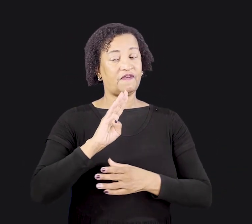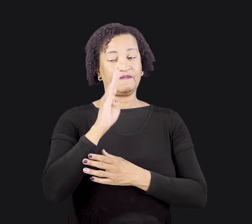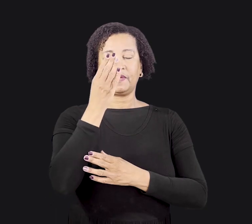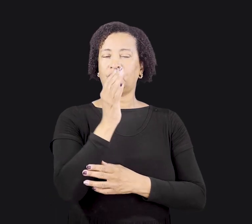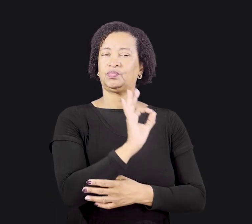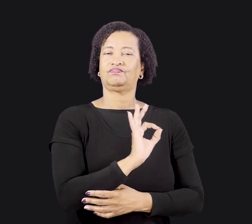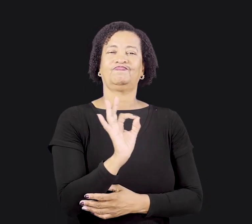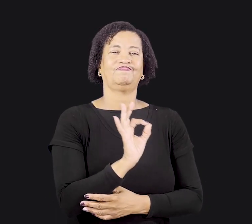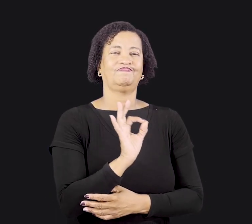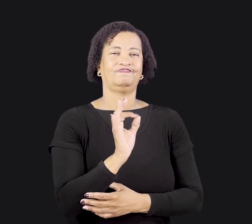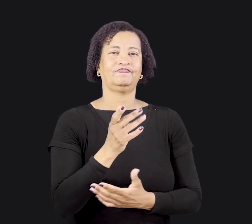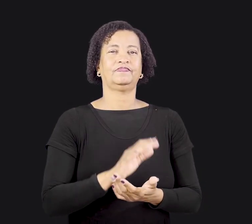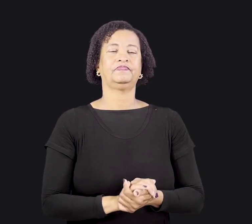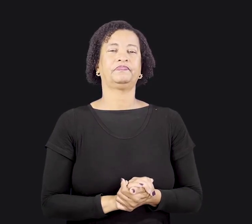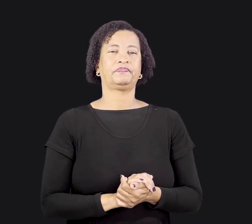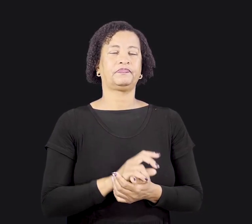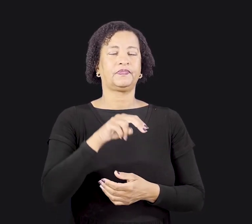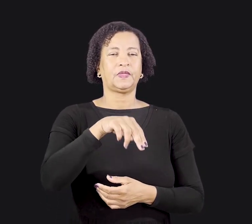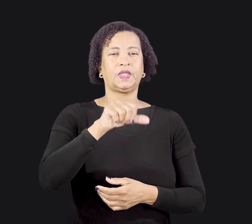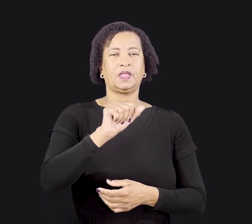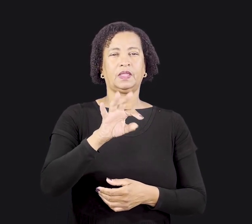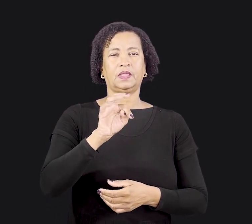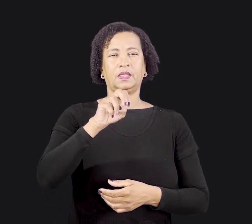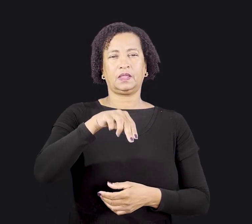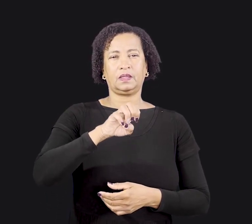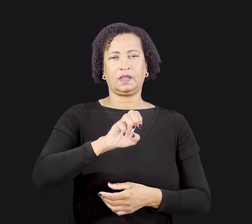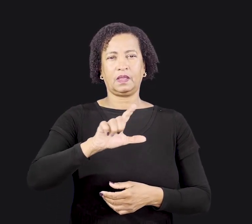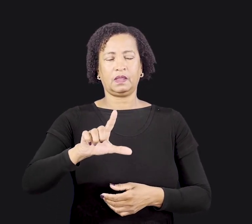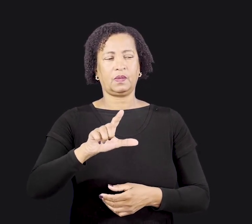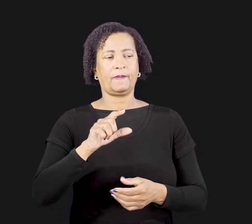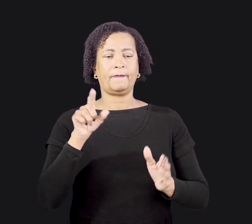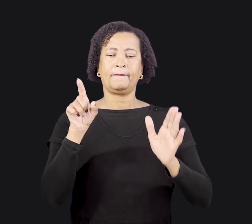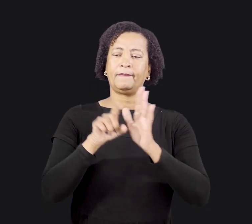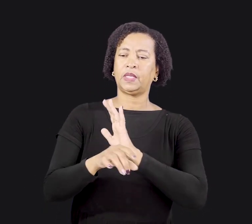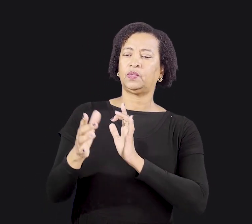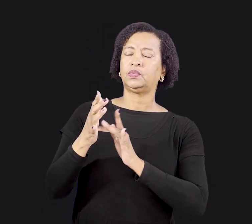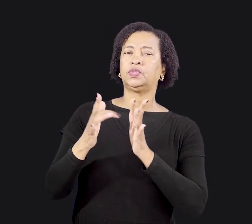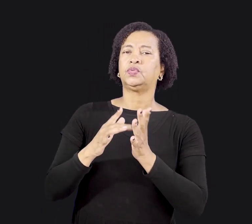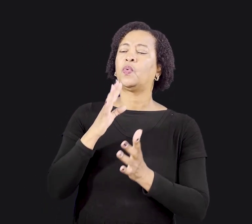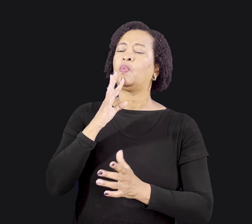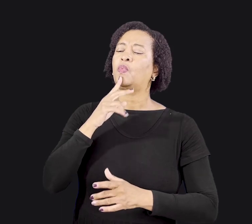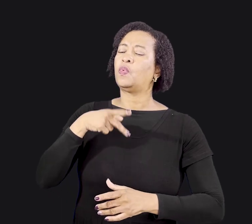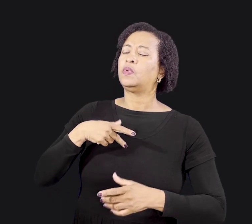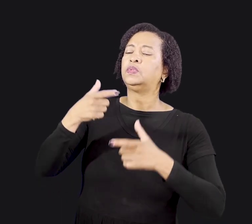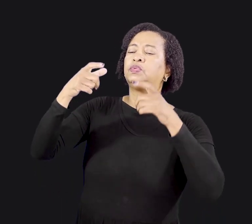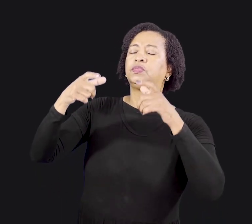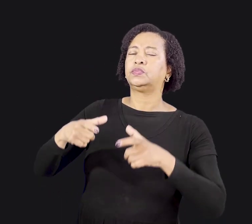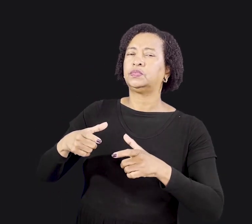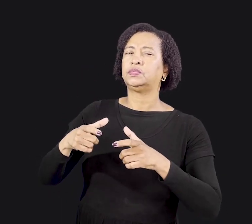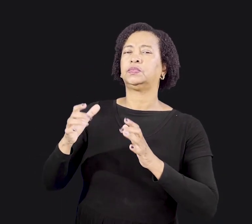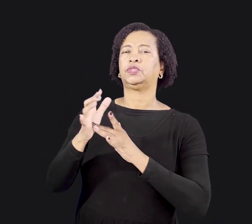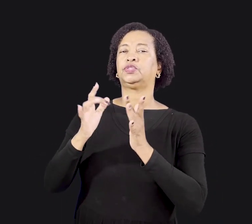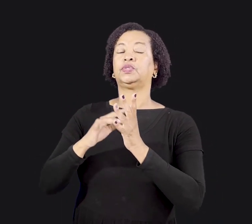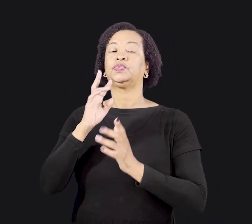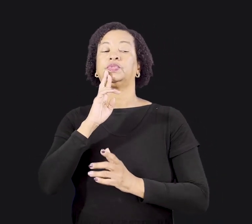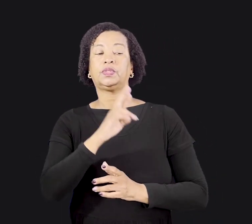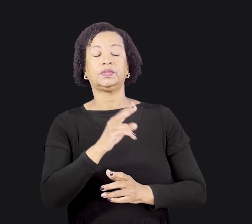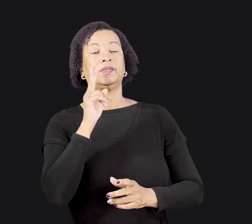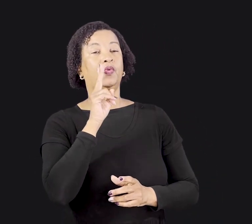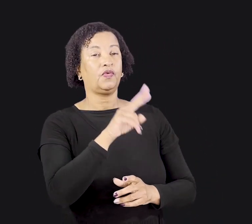falsidade." Natanael perguntou: "De onde me conheces?" E Jesus respondeu: "Eu o vi quando você ainda estava